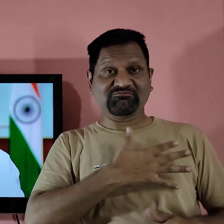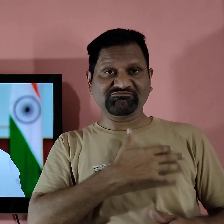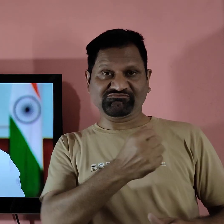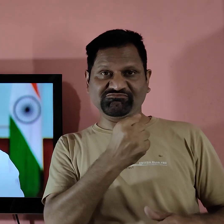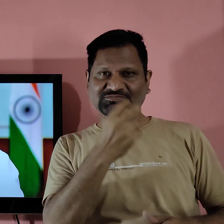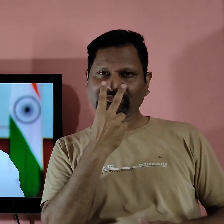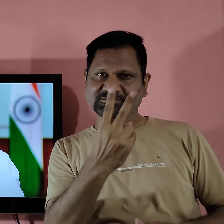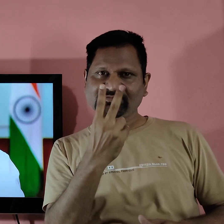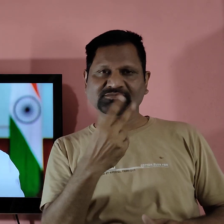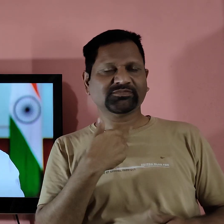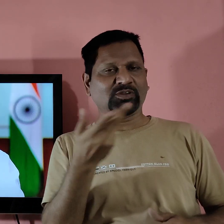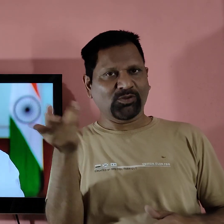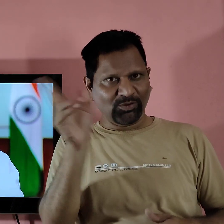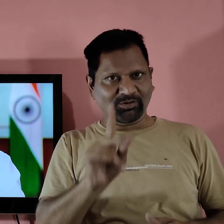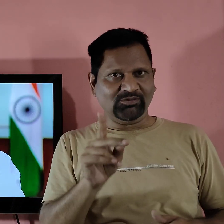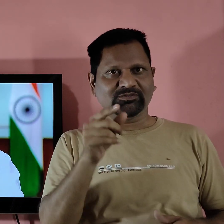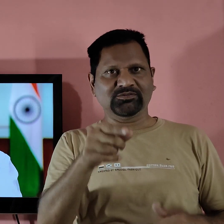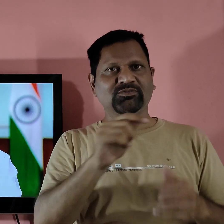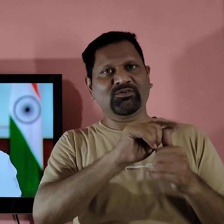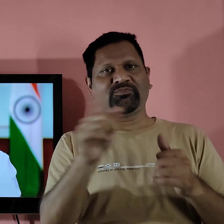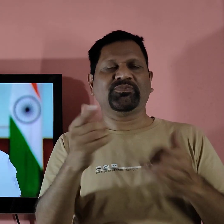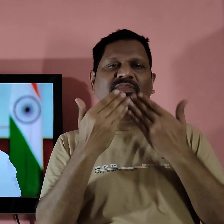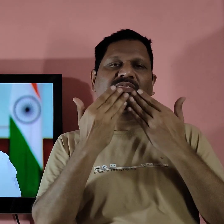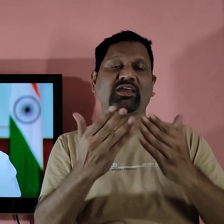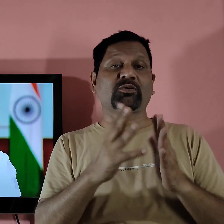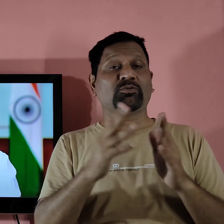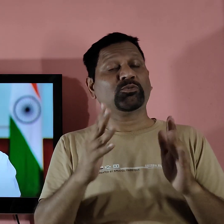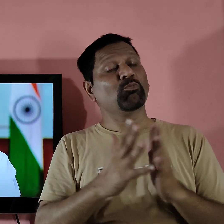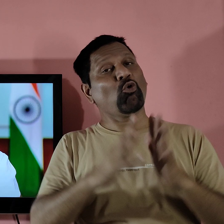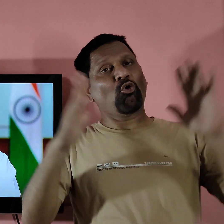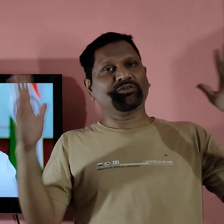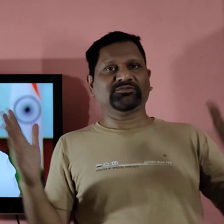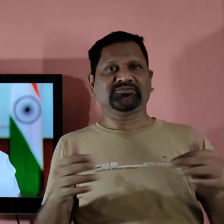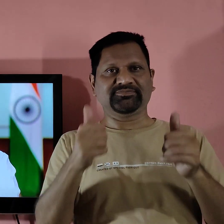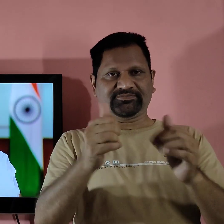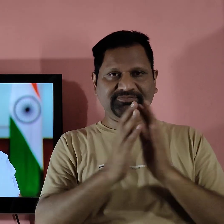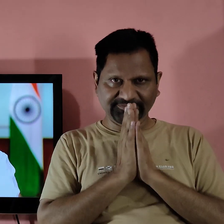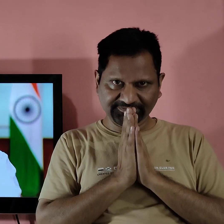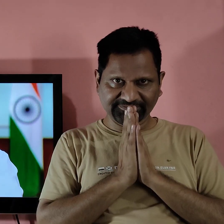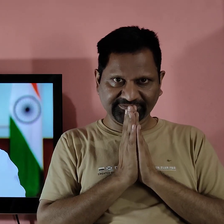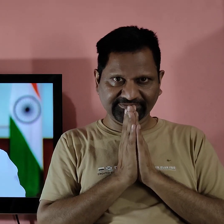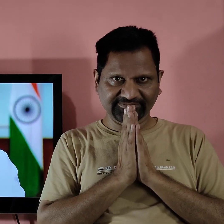मैं फिर एक बार आप सबका बहुत बहुत धन्यवाद करता हूं। नमस्कार।